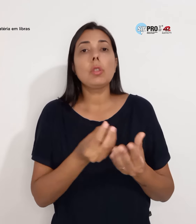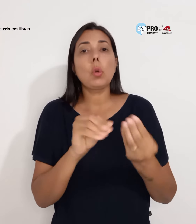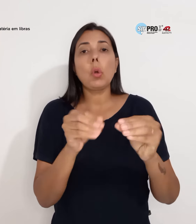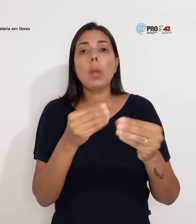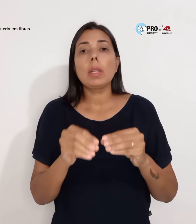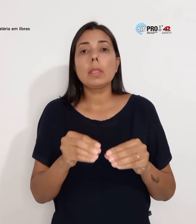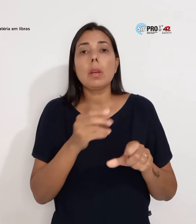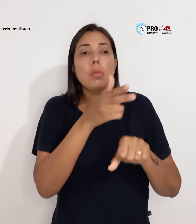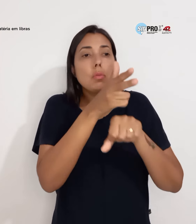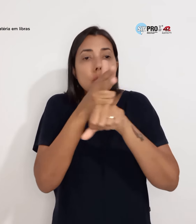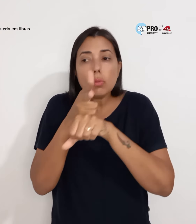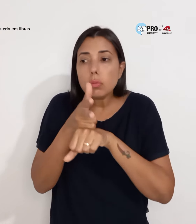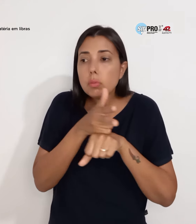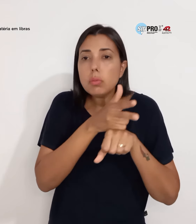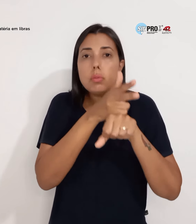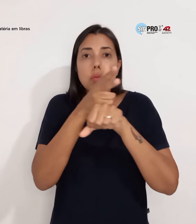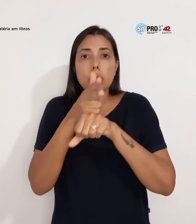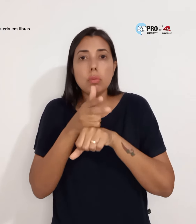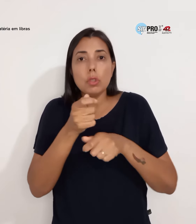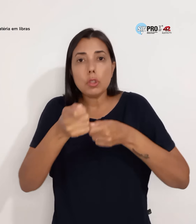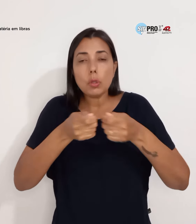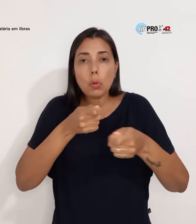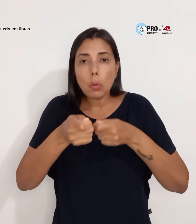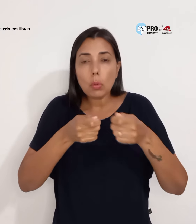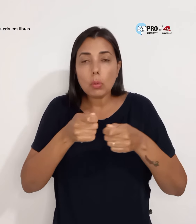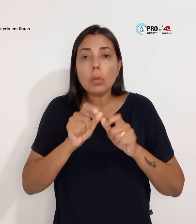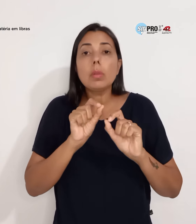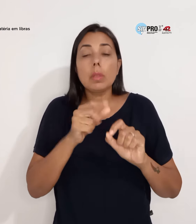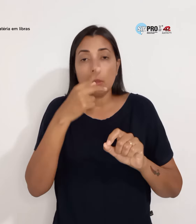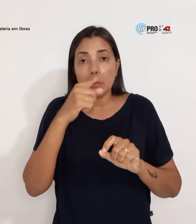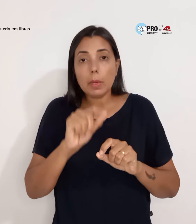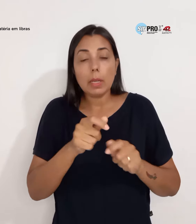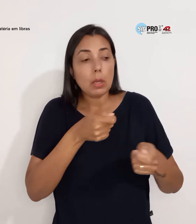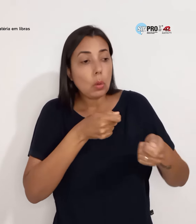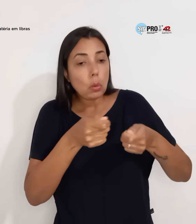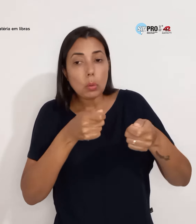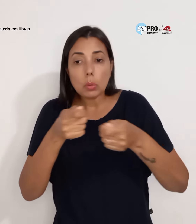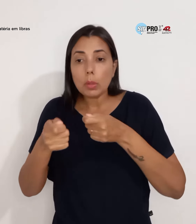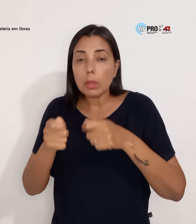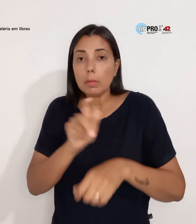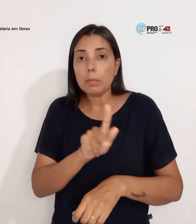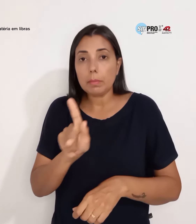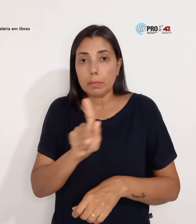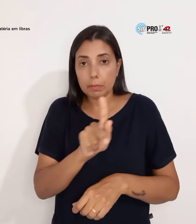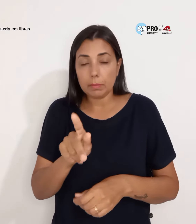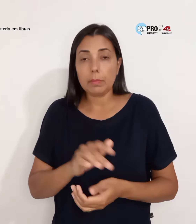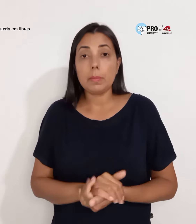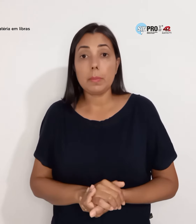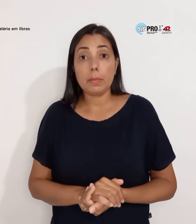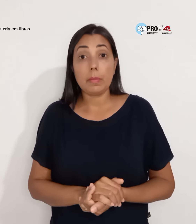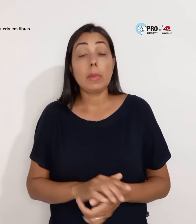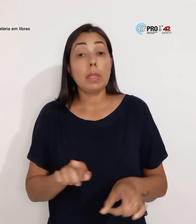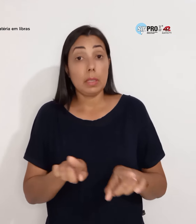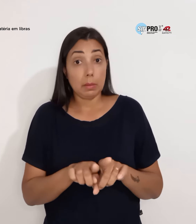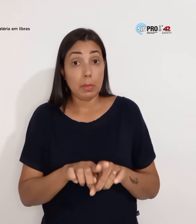colocação de câmeras de circuito de controle interno para monitoramento de professores. Houve